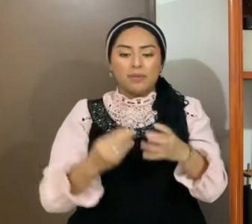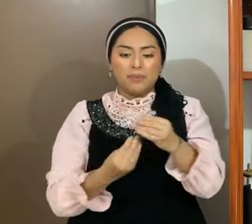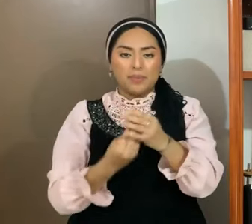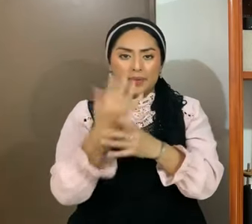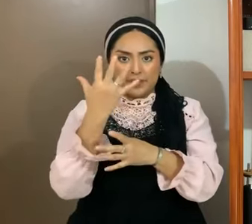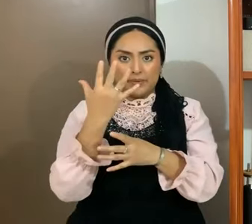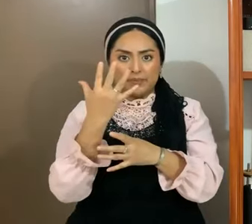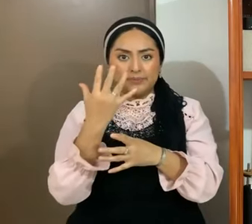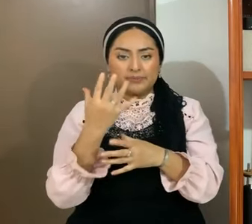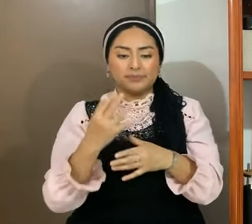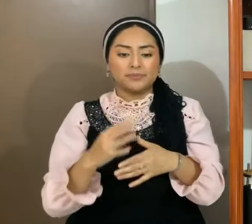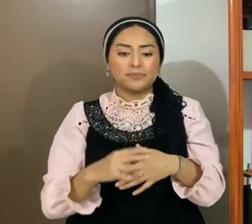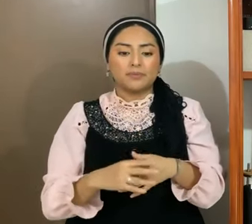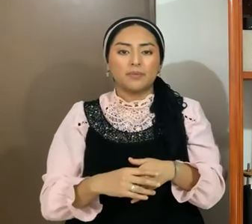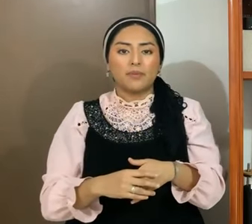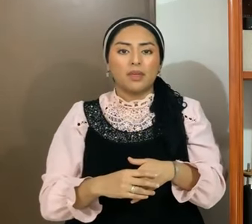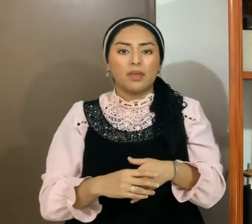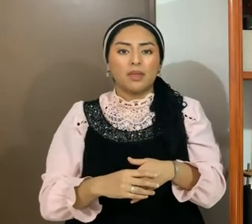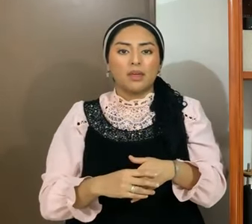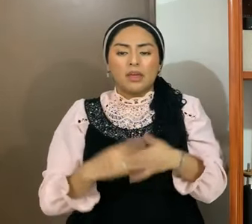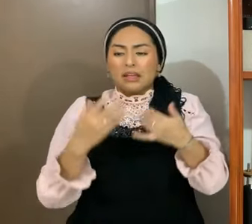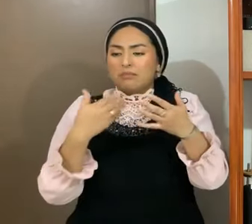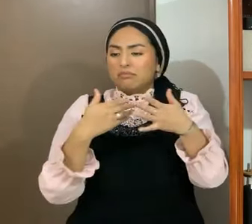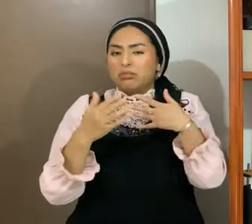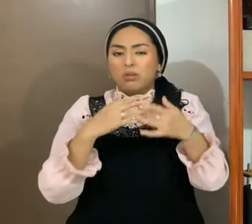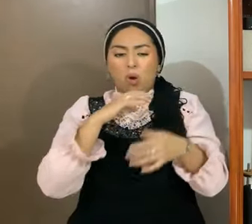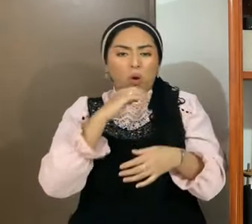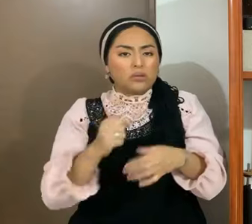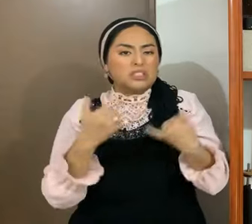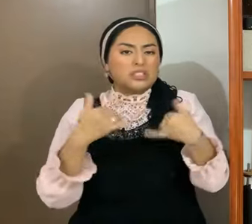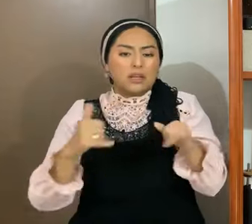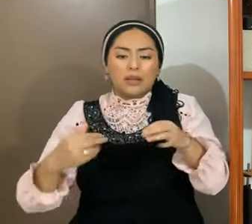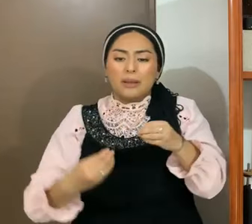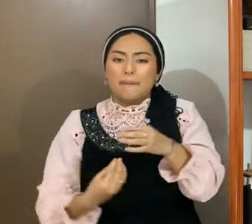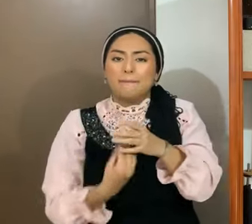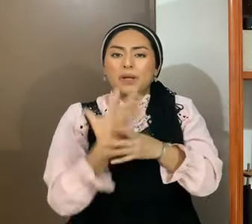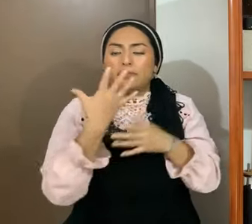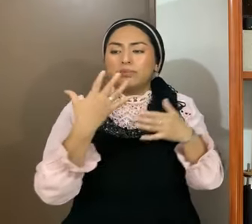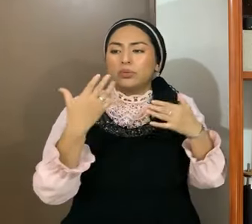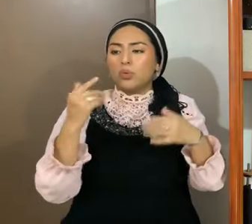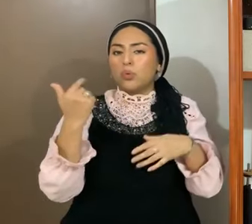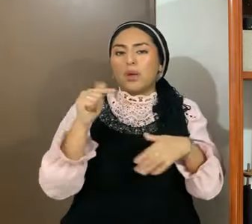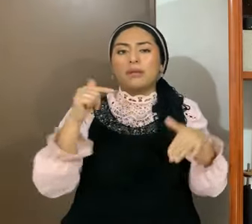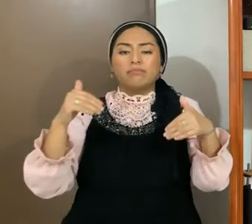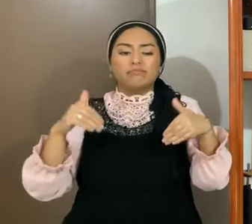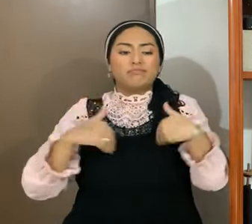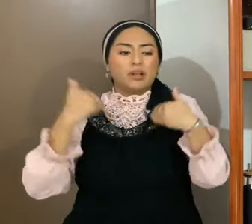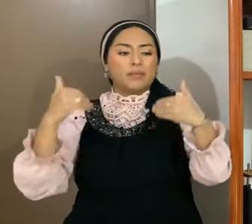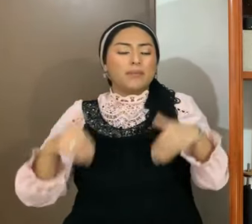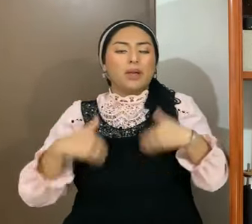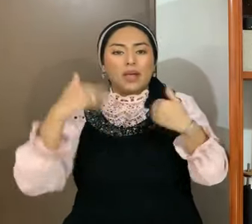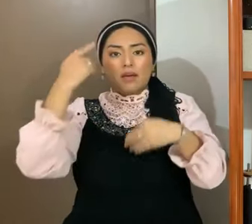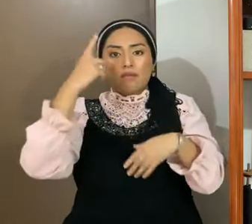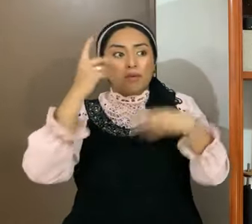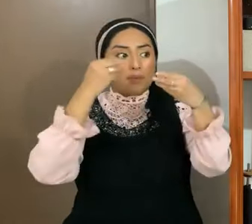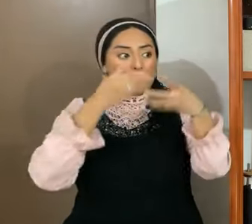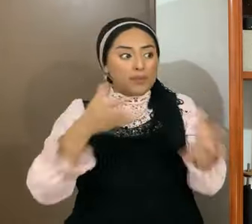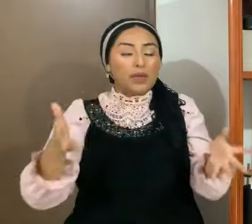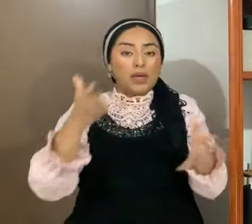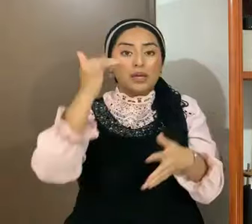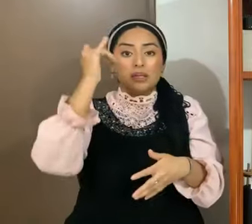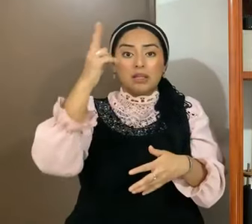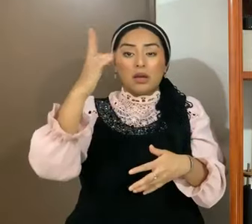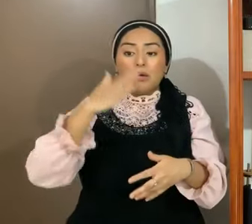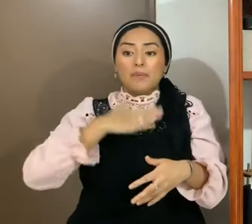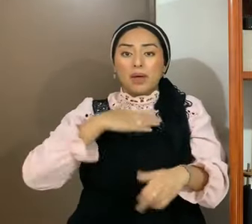Elohim florecerán. Aún en la vejez fructificarán, estarán vigorosos y verdes, para anunciar que Yahweh